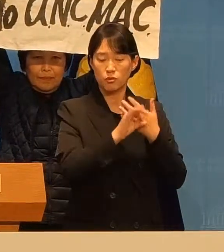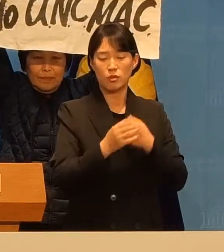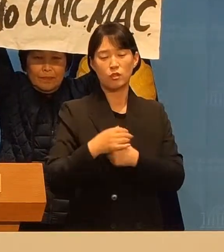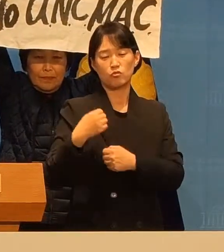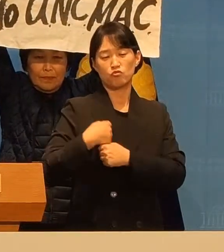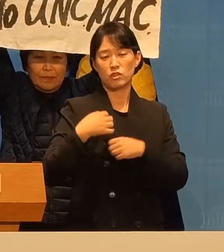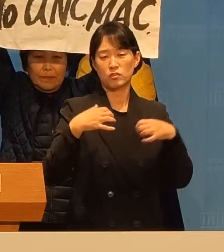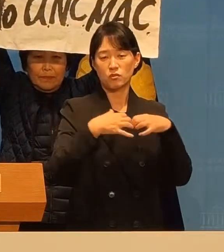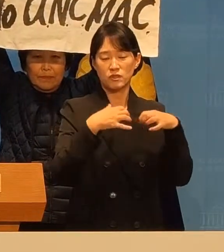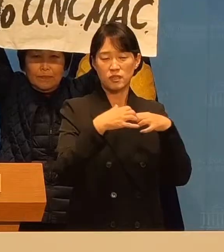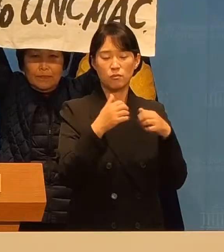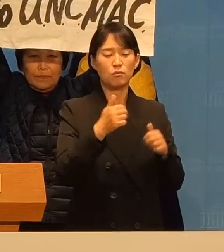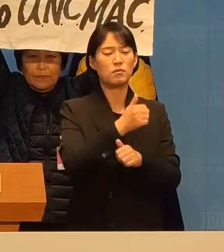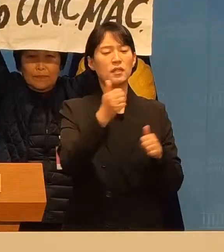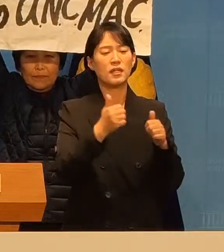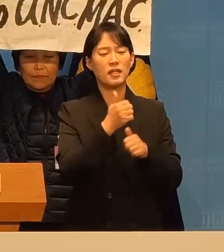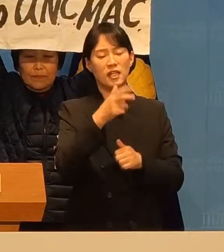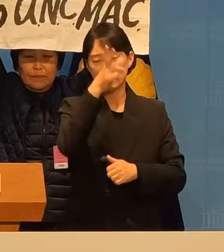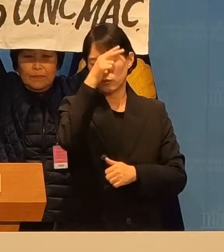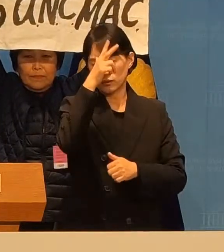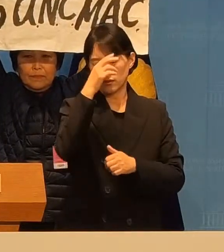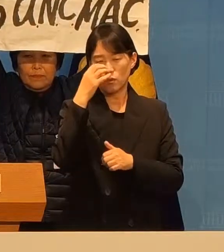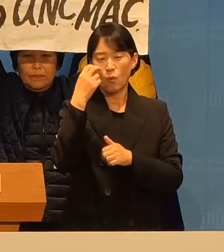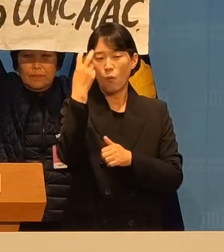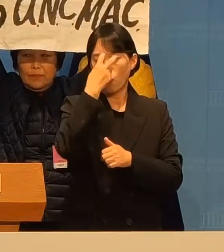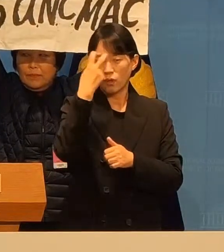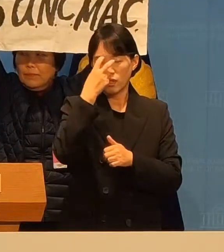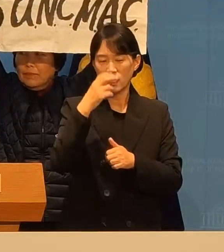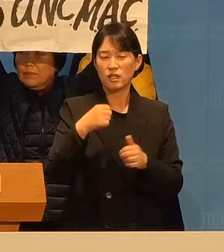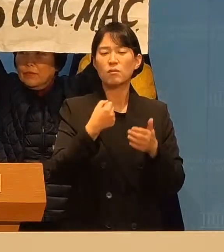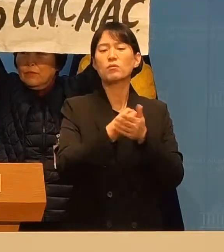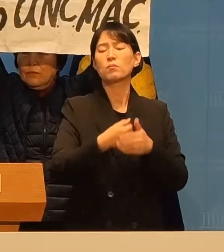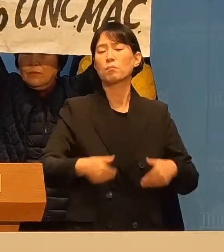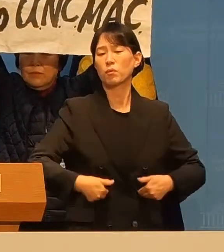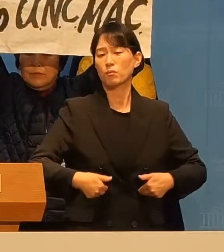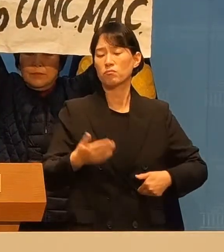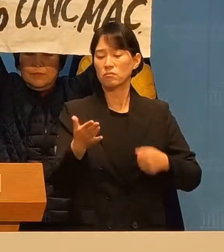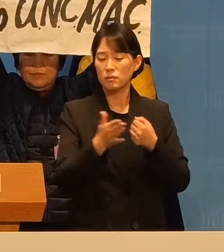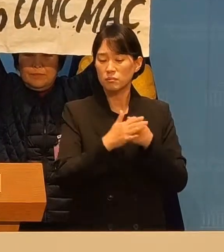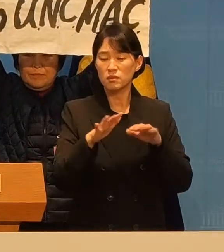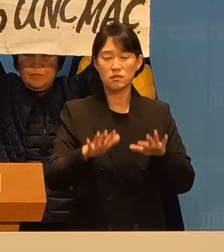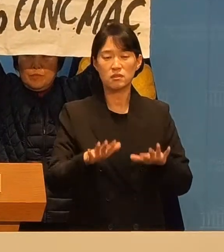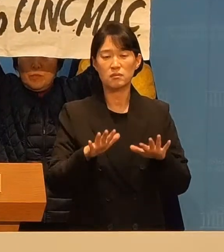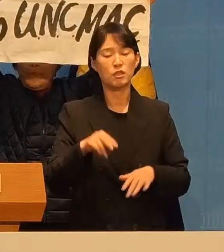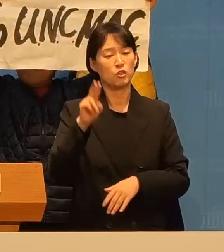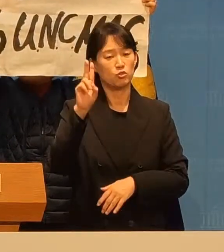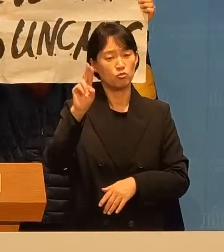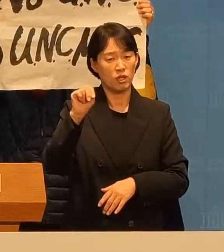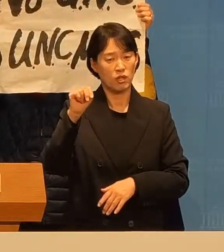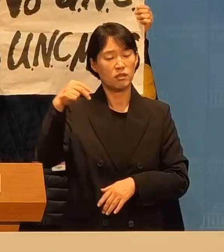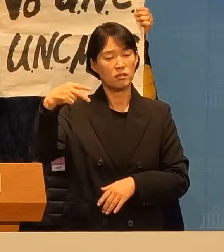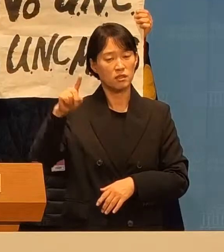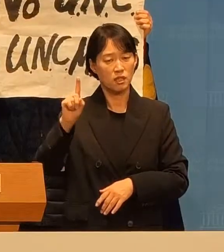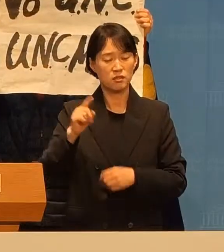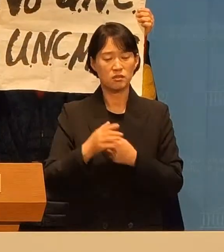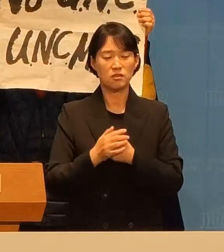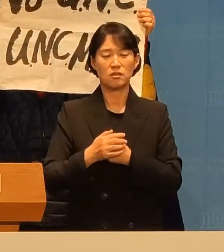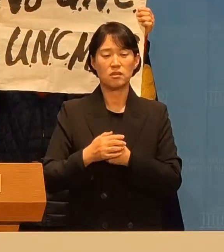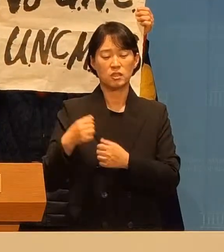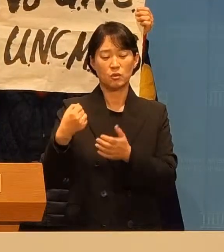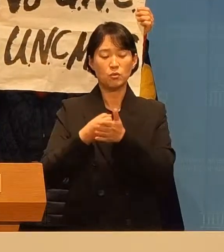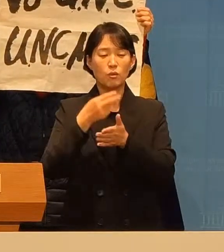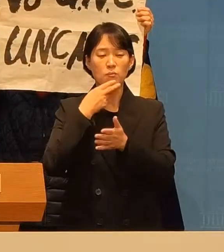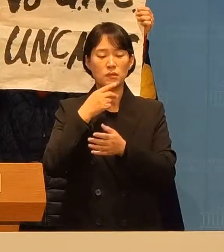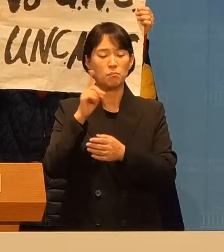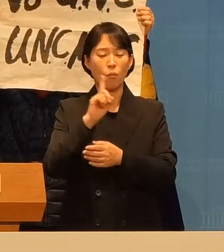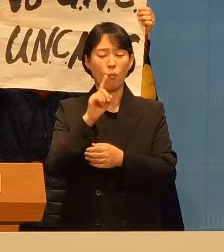군사정전위원회의 그 민정경찰의 호위 결정이 있어야 되기 때문에 현재로서는 유엔사는 군정의 결정 없이는 아무런